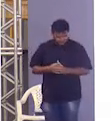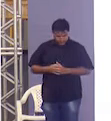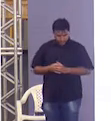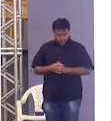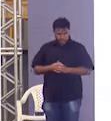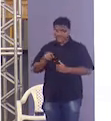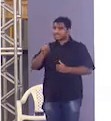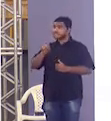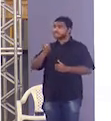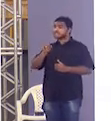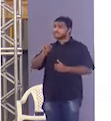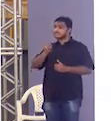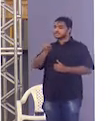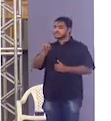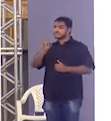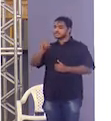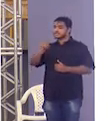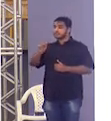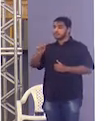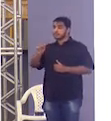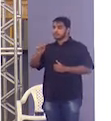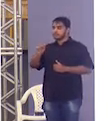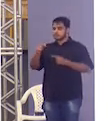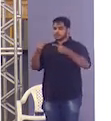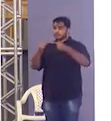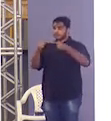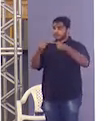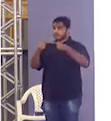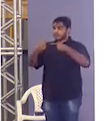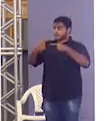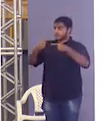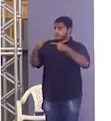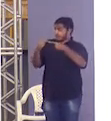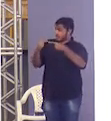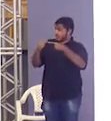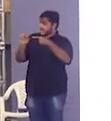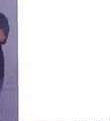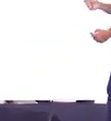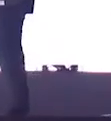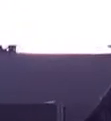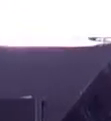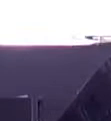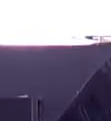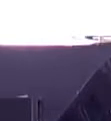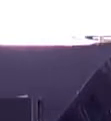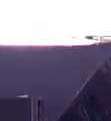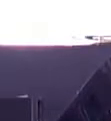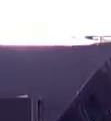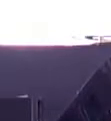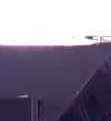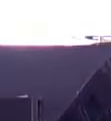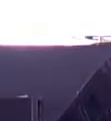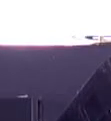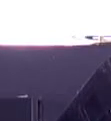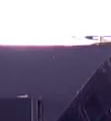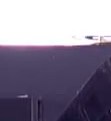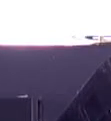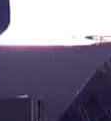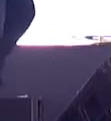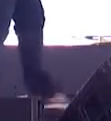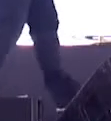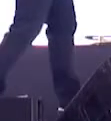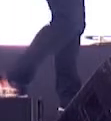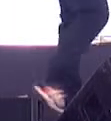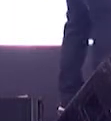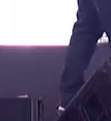eu quero que todo mundo aí, ó, em qualquer lugar que você esteja aqui dentro do ginásio, esteja ligado e prestando atenção ao exemplo que eu vou